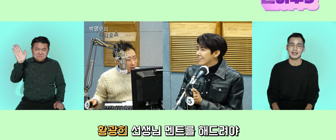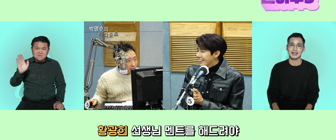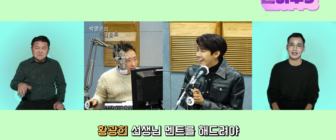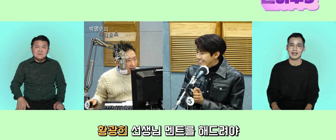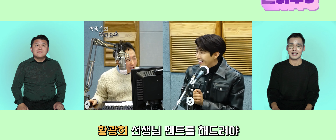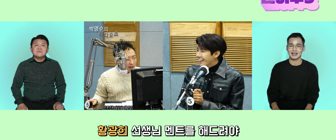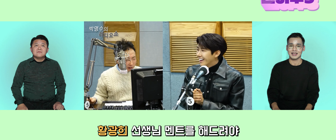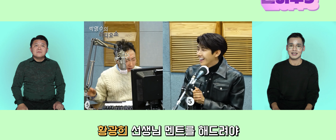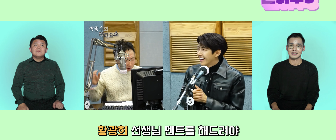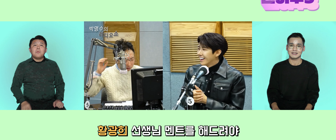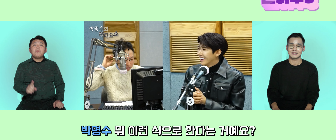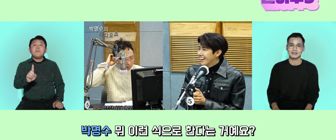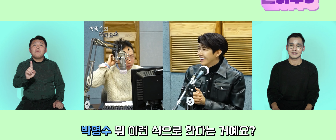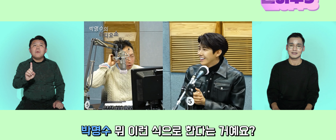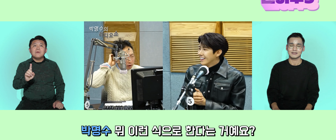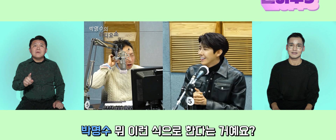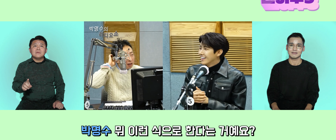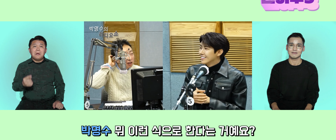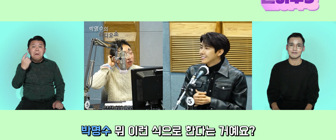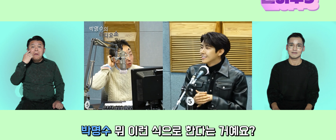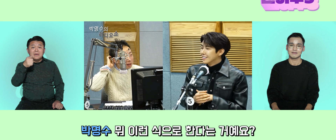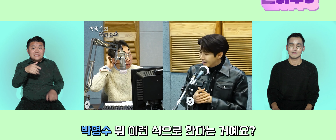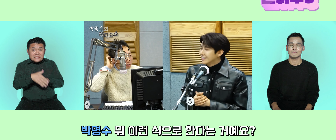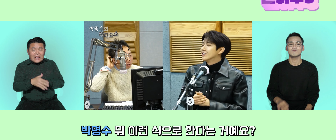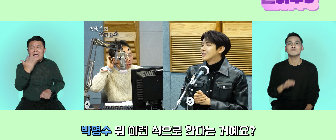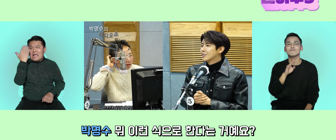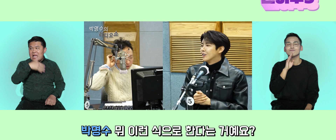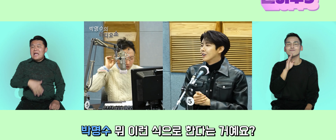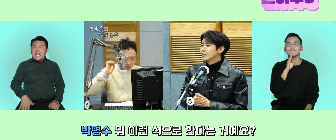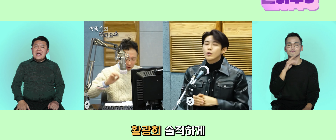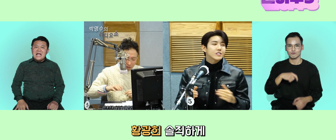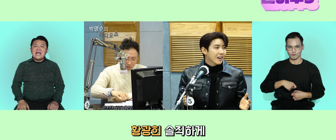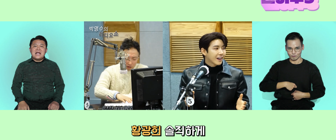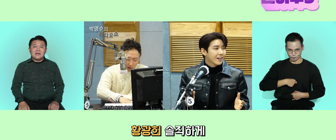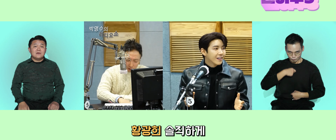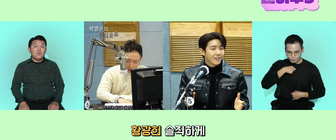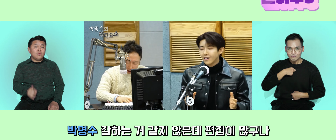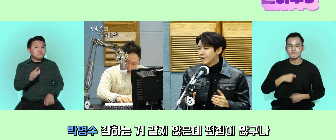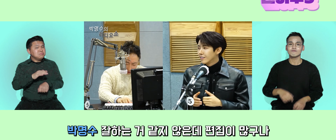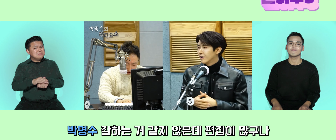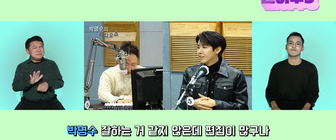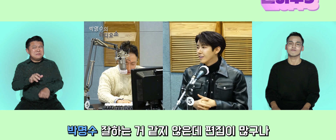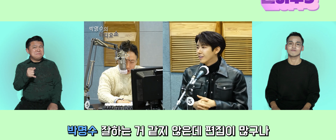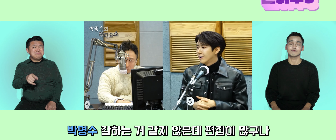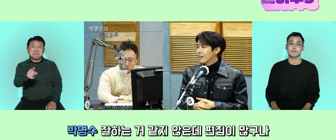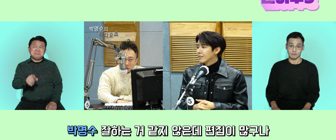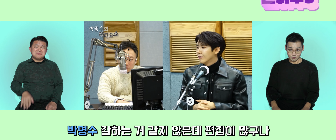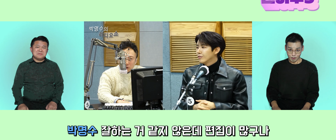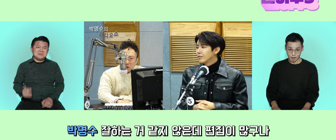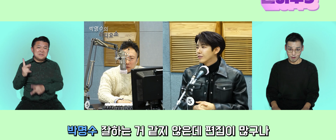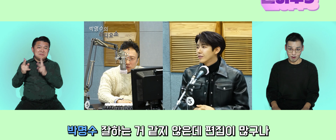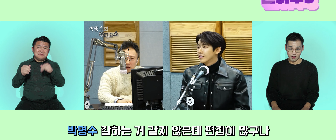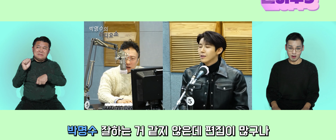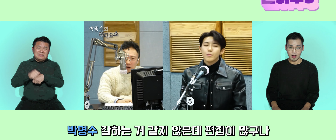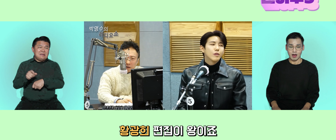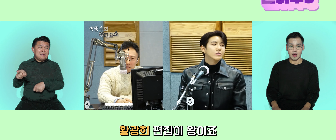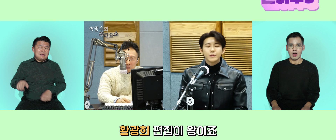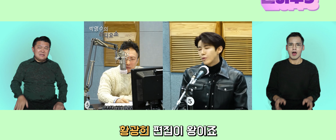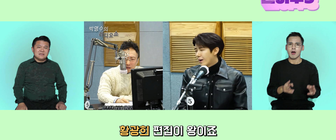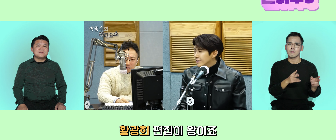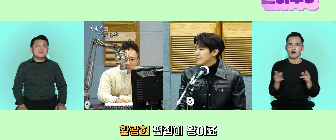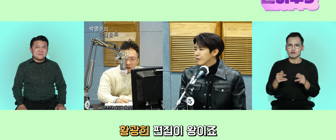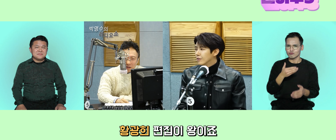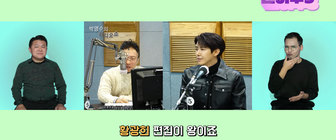해드려요. 갑자기 또 왜 이런 식으로 한다 이거예요? 식으로 솔직하게 잘하는 것 같지는 않은데 아 그래요? 편집이 왔구나